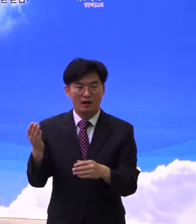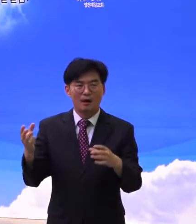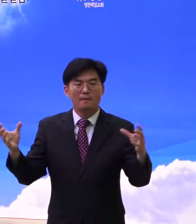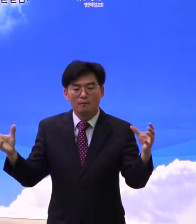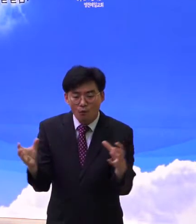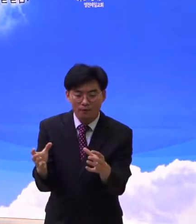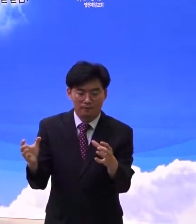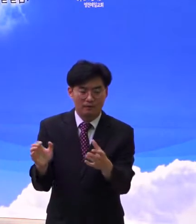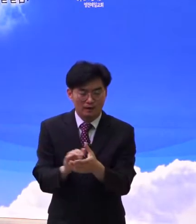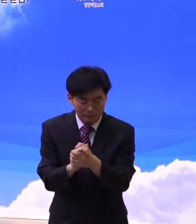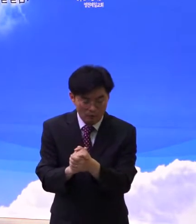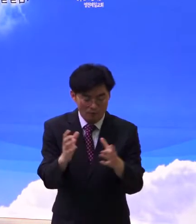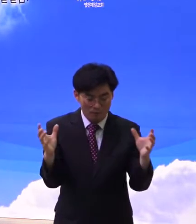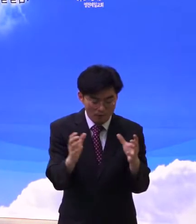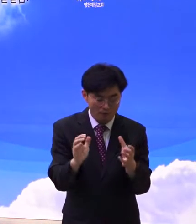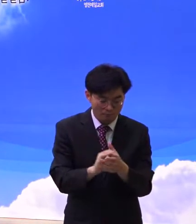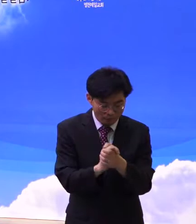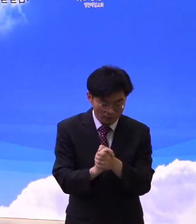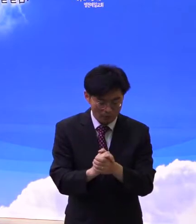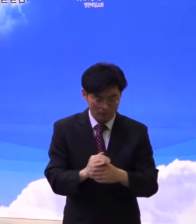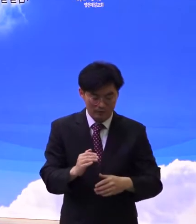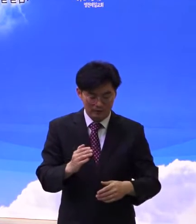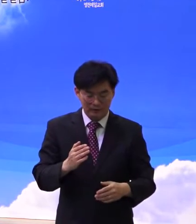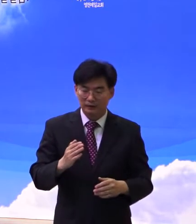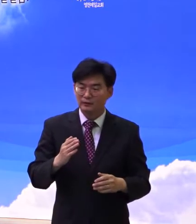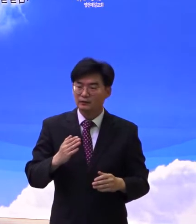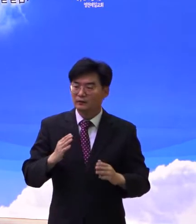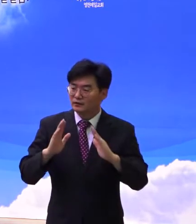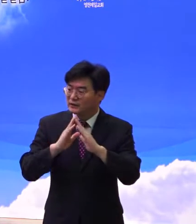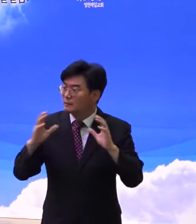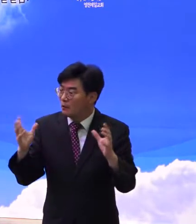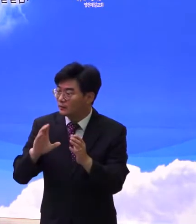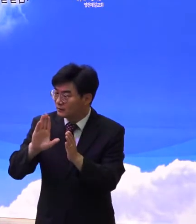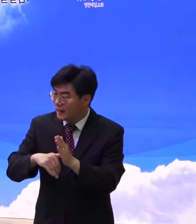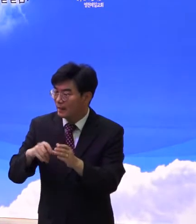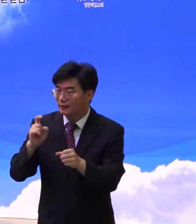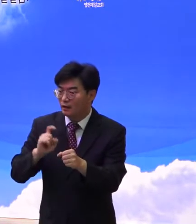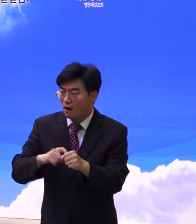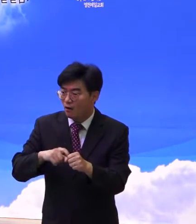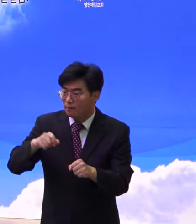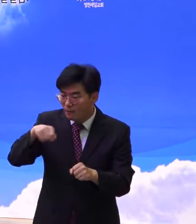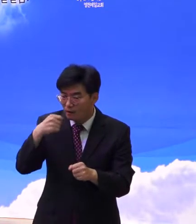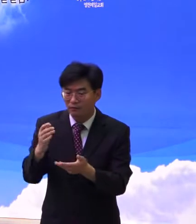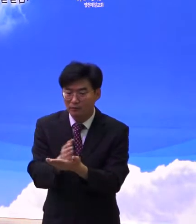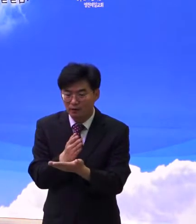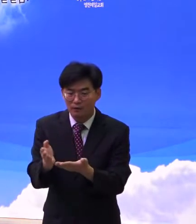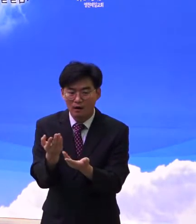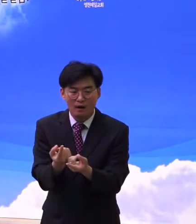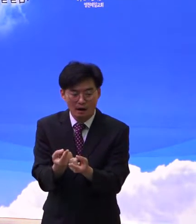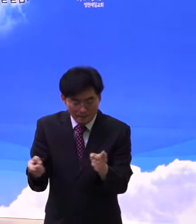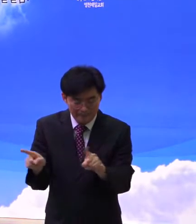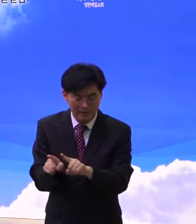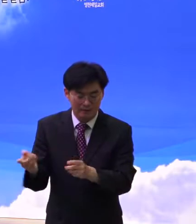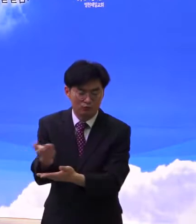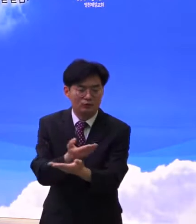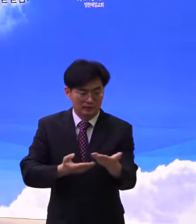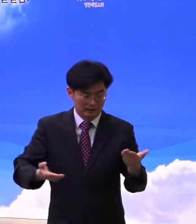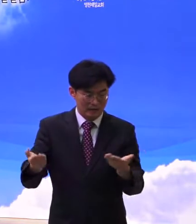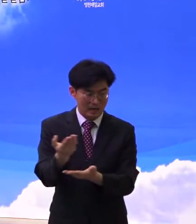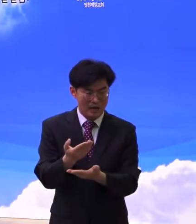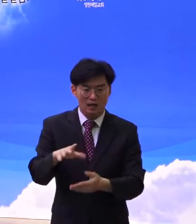힘썼고, 집에 있을 때에는 떡을 떼고 음식을 나누면서 하나님을 찬미했습니다. 그래서 이 초대교회 성도들의 신앙